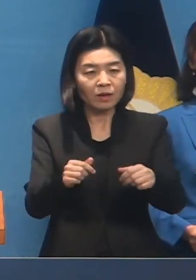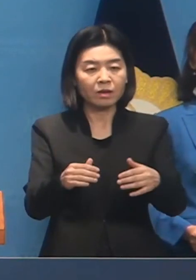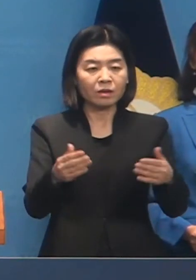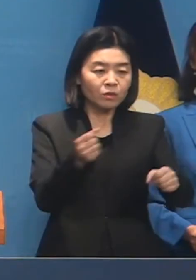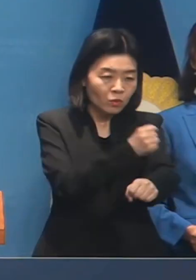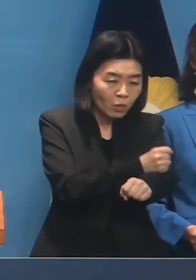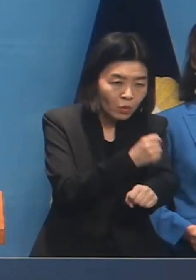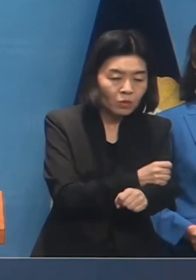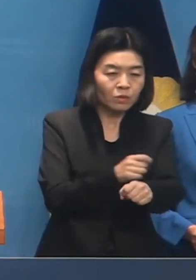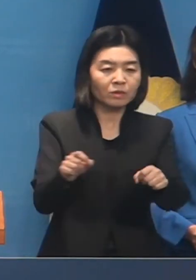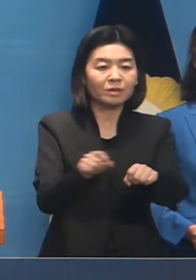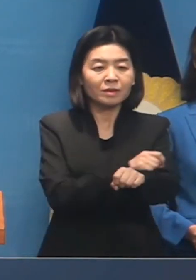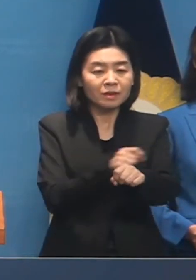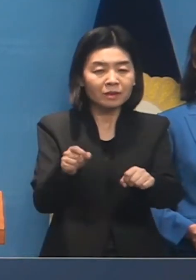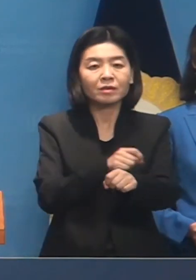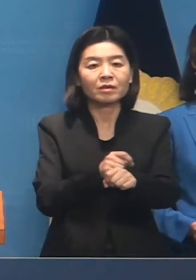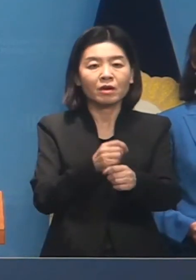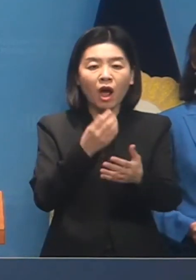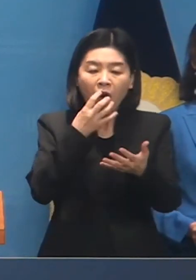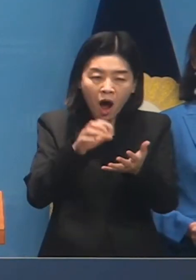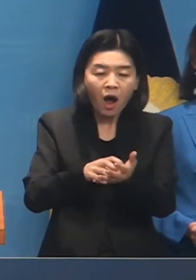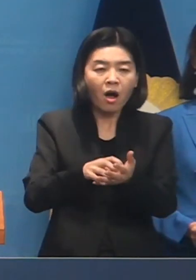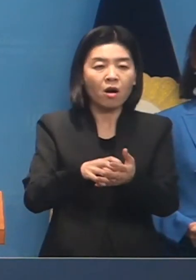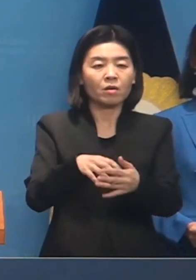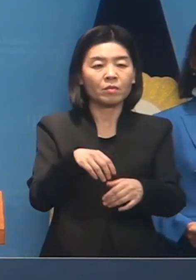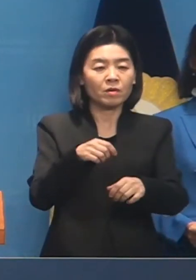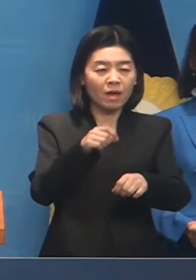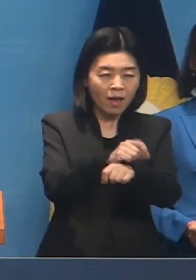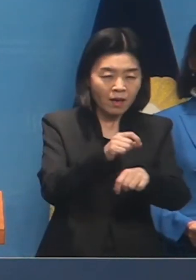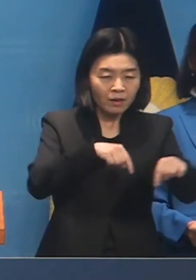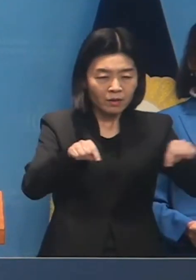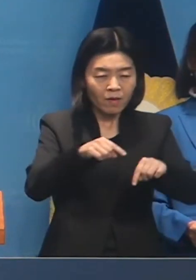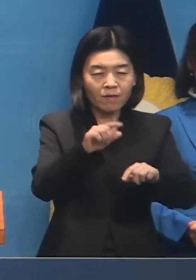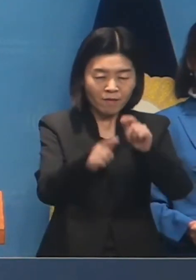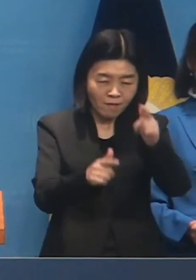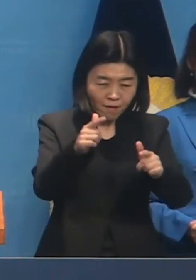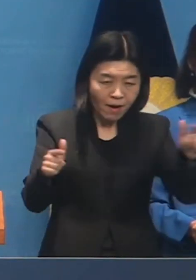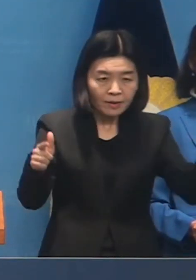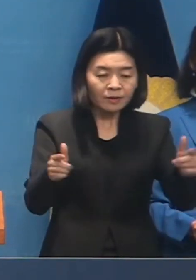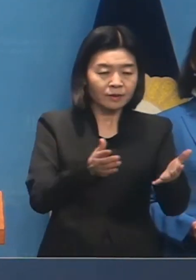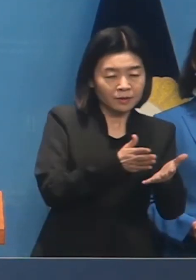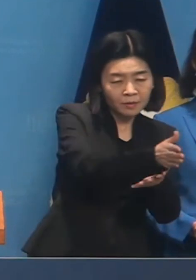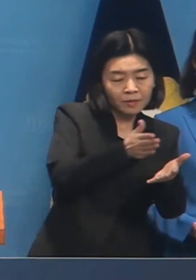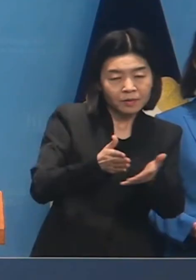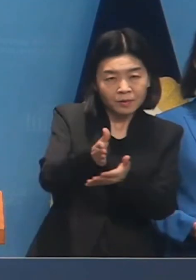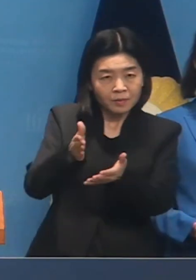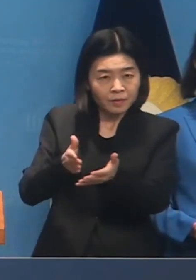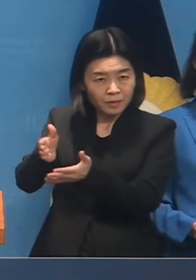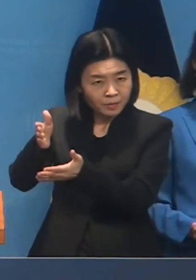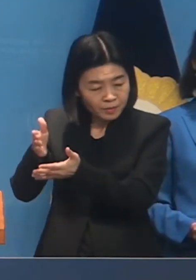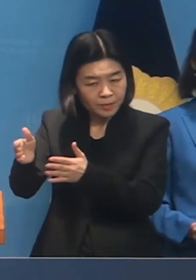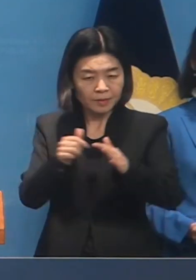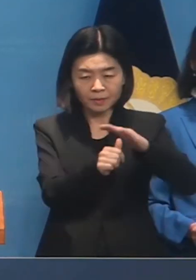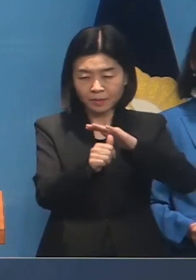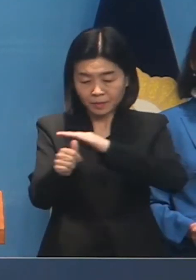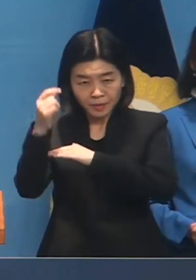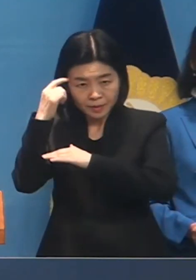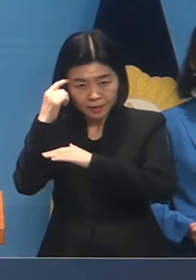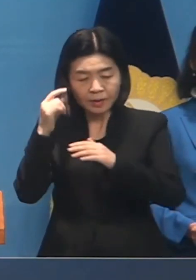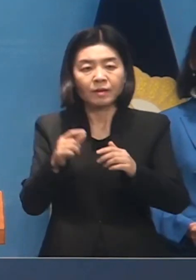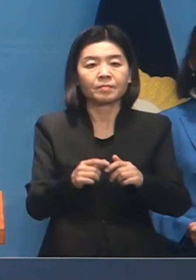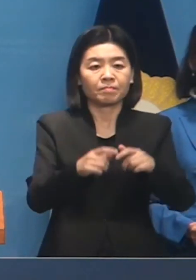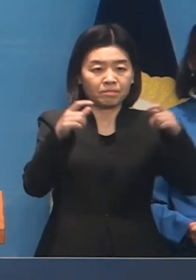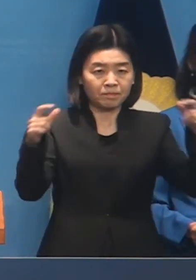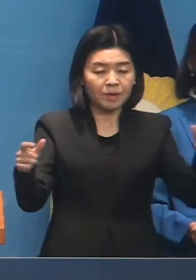전문 소부를 확대하고 대법관 구성을 더욱 전문적이고 대표성 있게 개편하겠습니다. 이를 위해 대법관